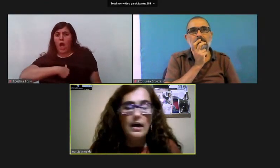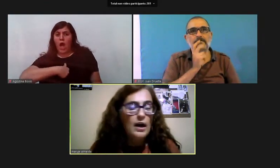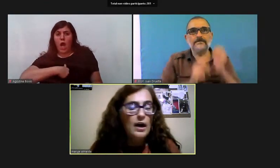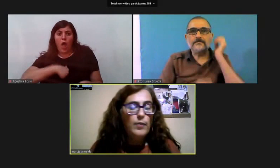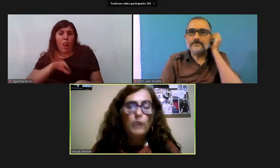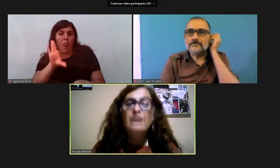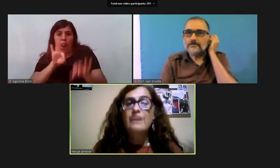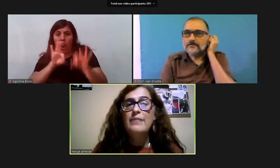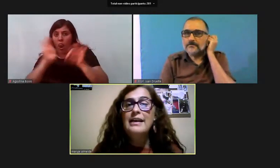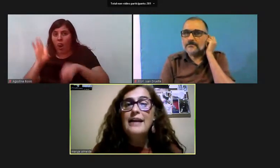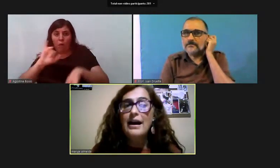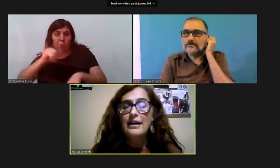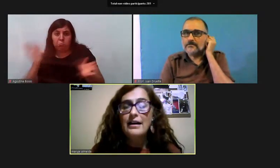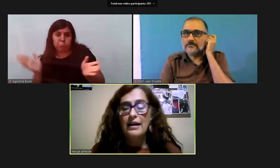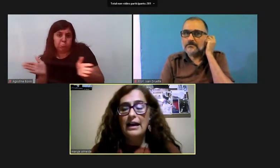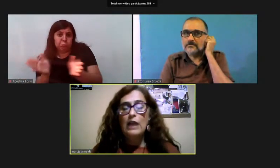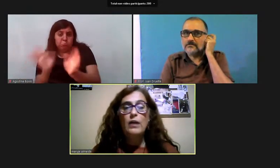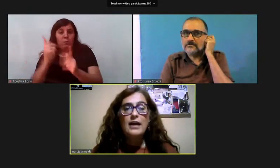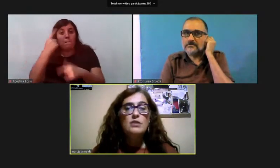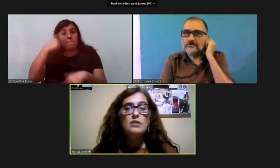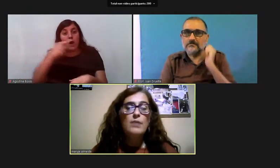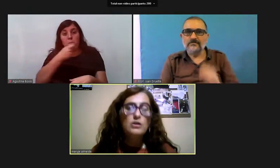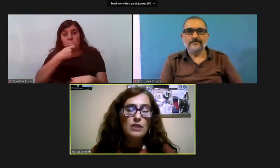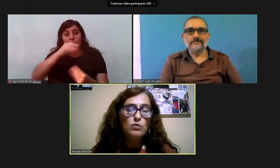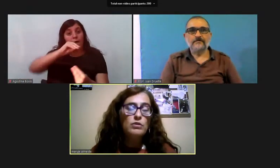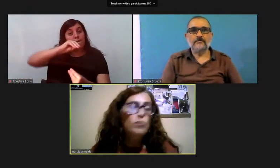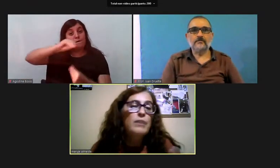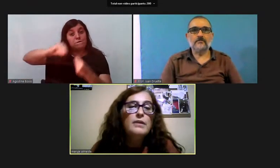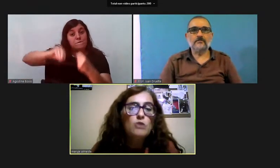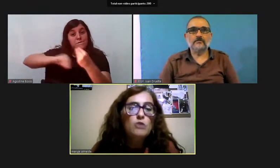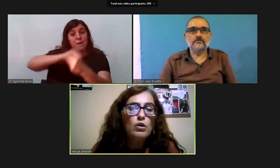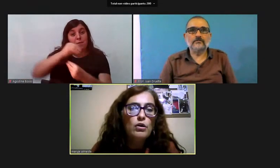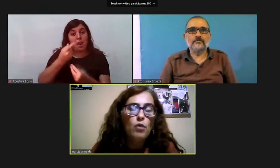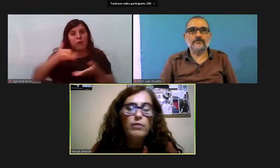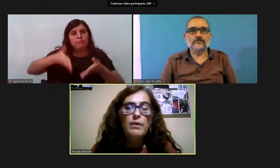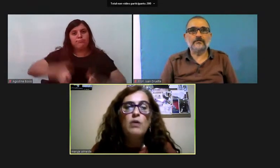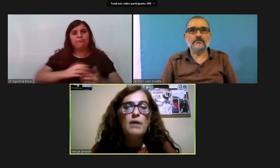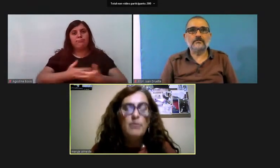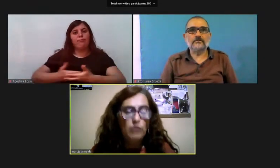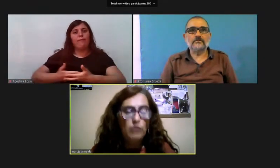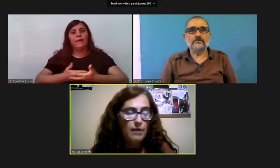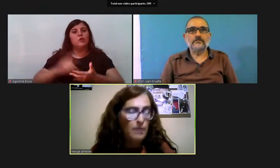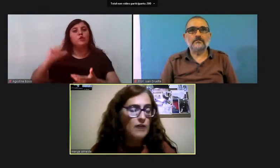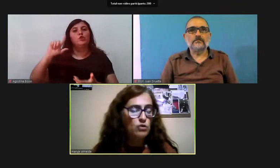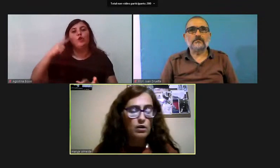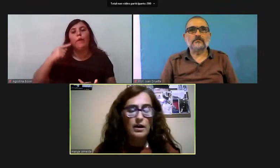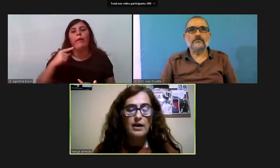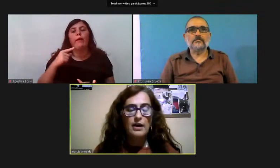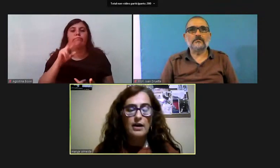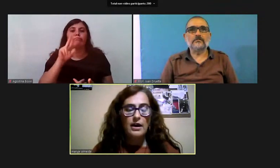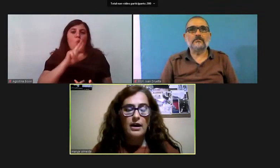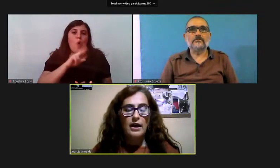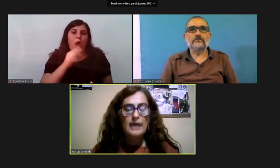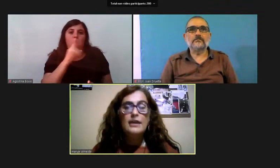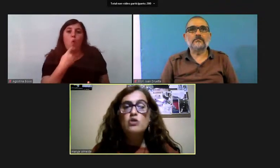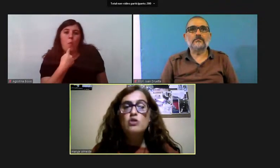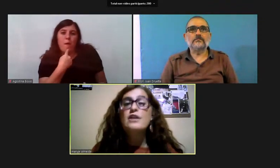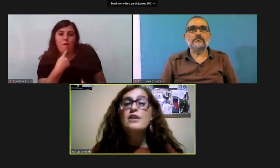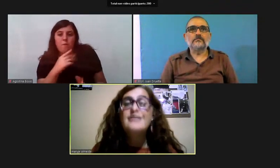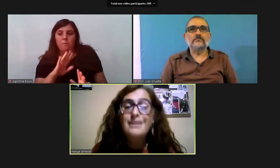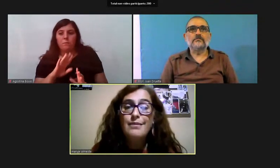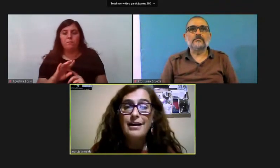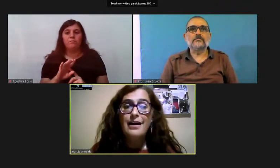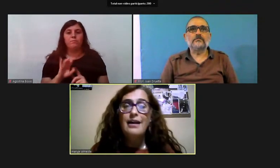elecciones, pero una familia en la cual nace una persona, un bebé sordo, un bebé o una beba sorda, y que